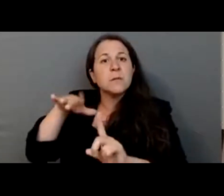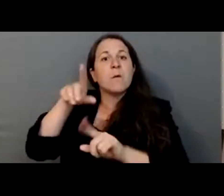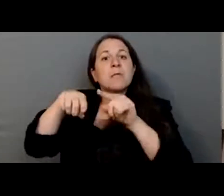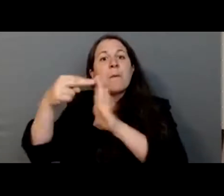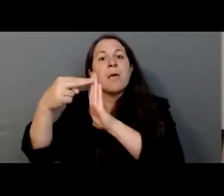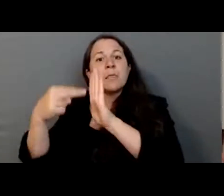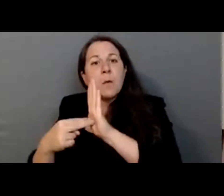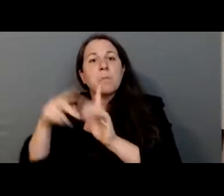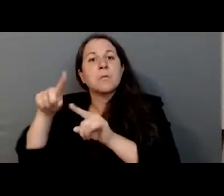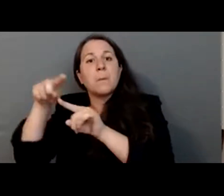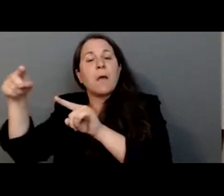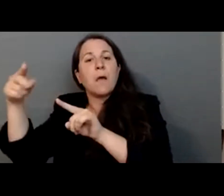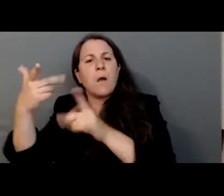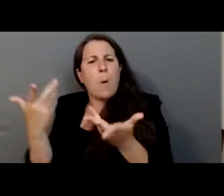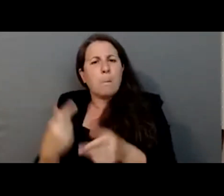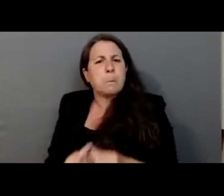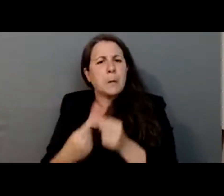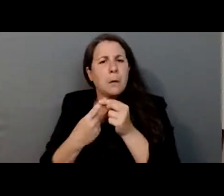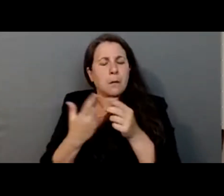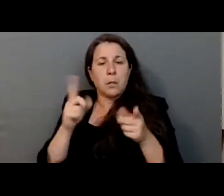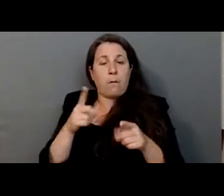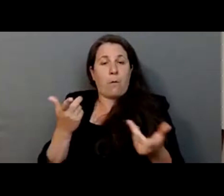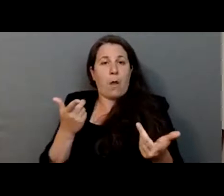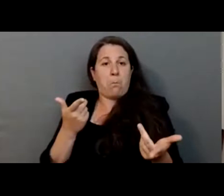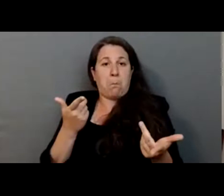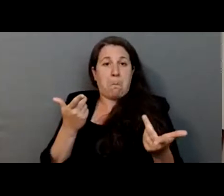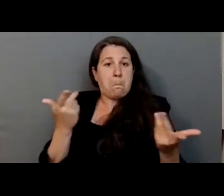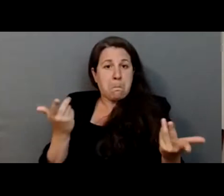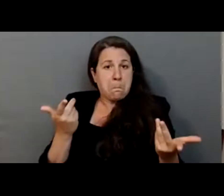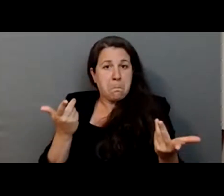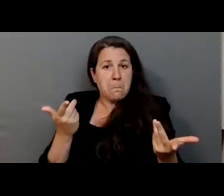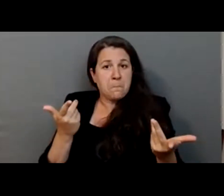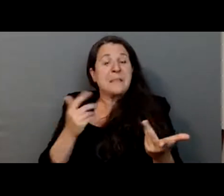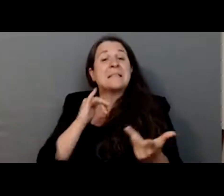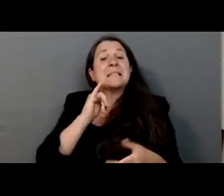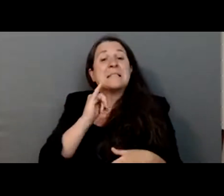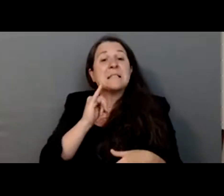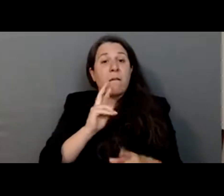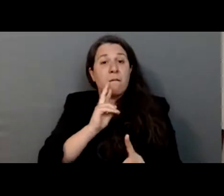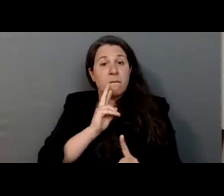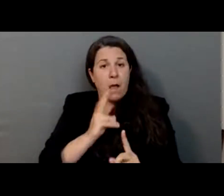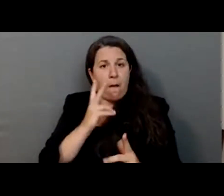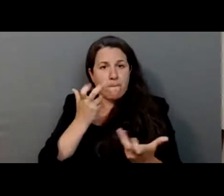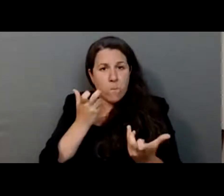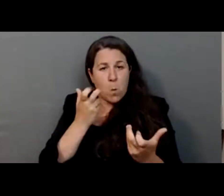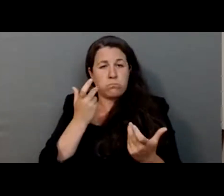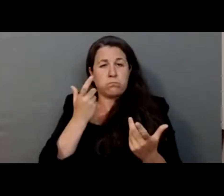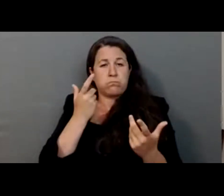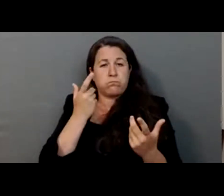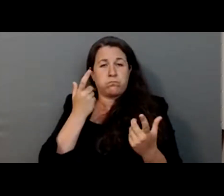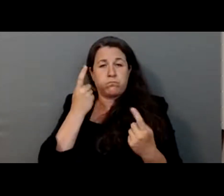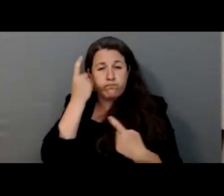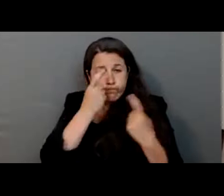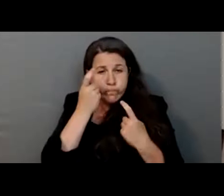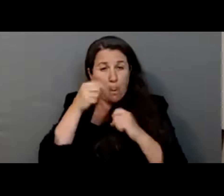sur une autre. Ça nous apparaît, parfois, ce sont des choix complètement arbitraires. Et là, on réalise en fait que si vraiment on veut avoir une réflexion de fond qui permette aux